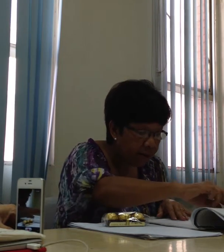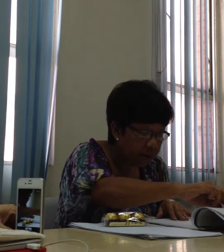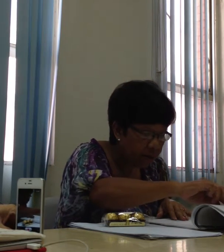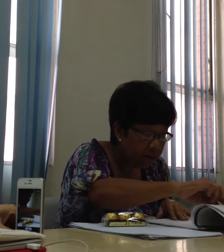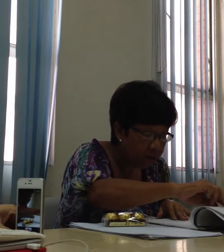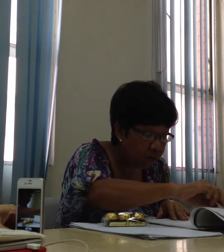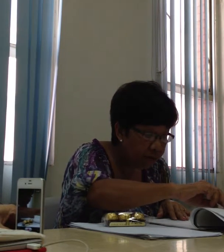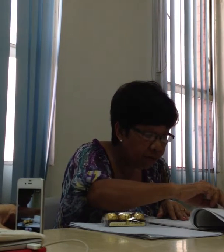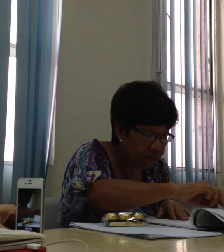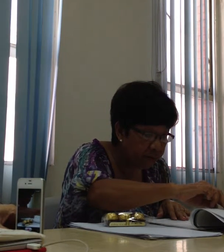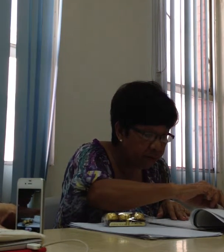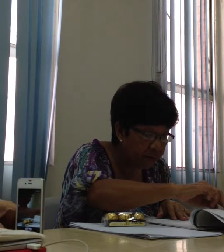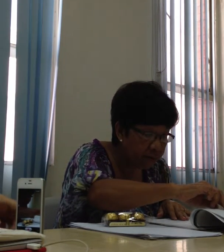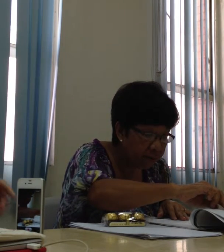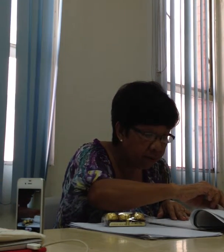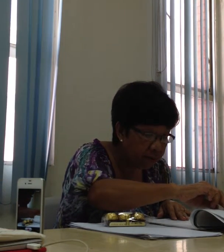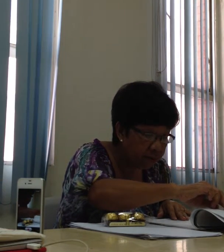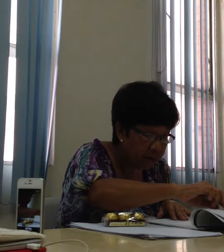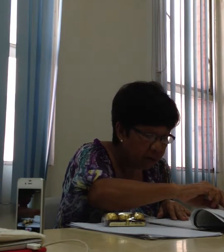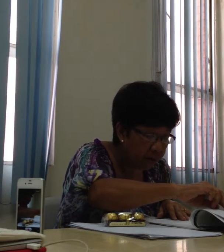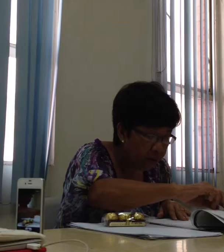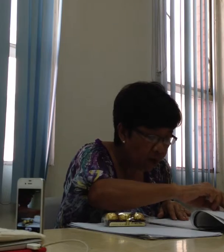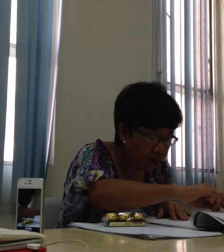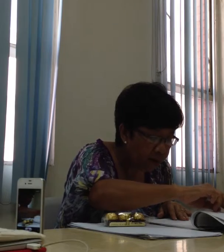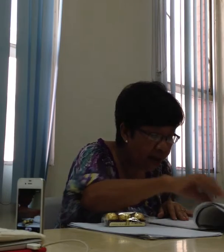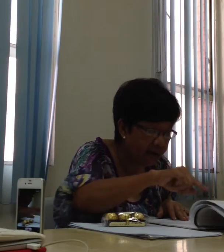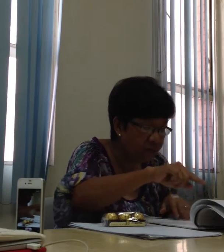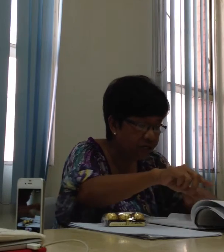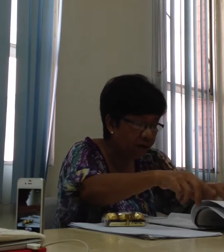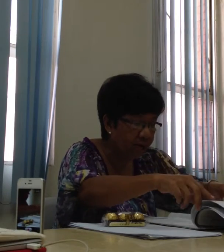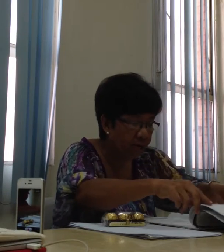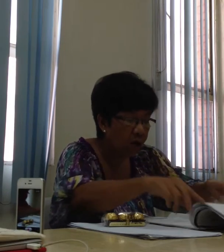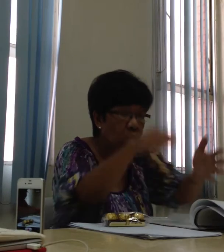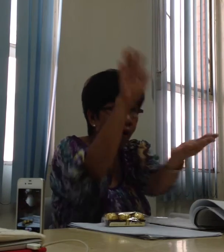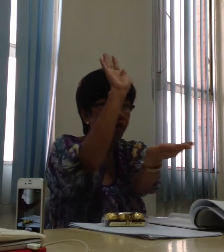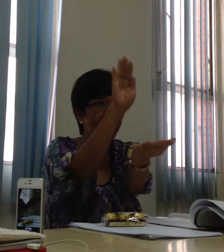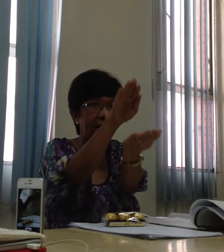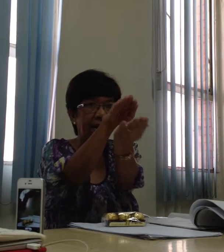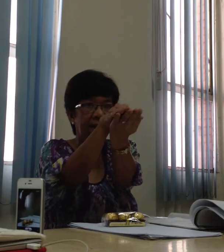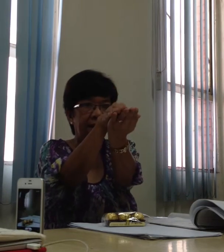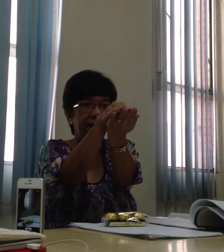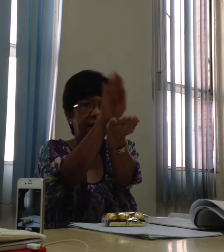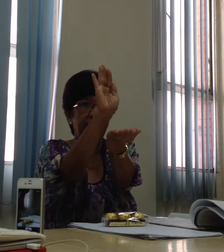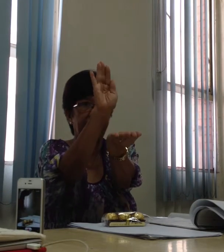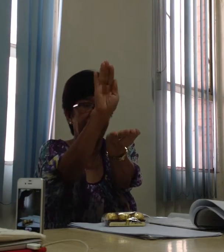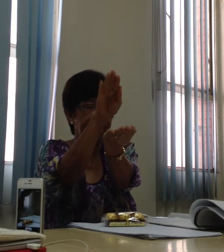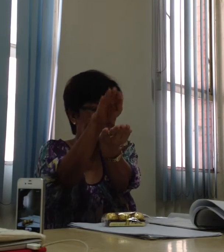Alright. Andito ba ba yung... Parang wala yung anan mo siya. Okay. Crocodile.